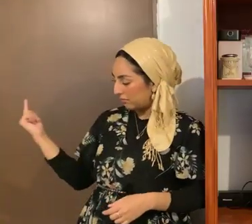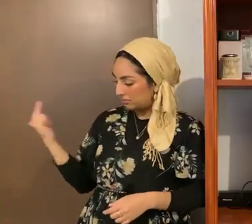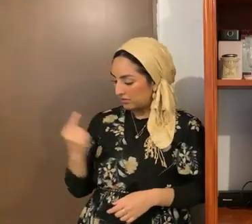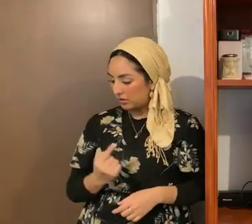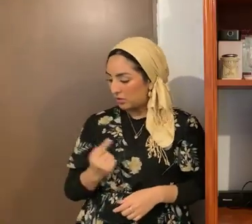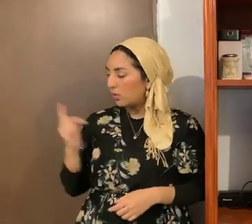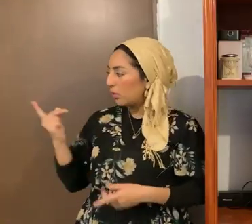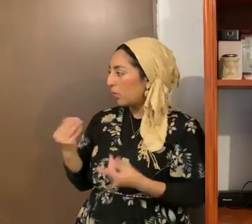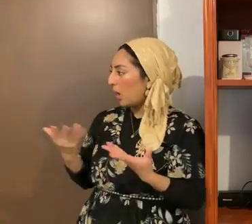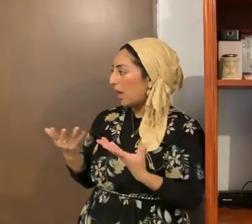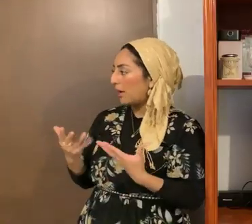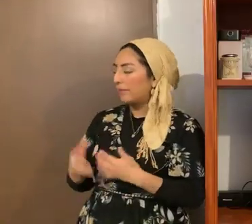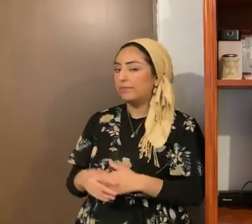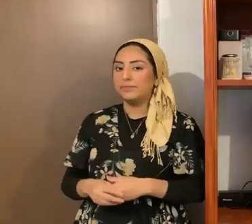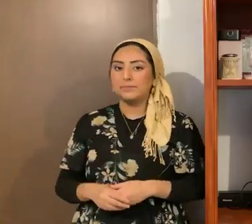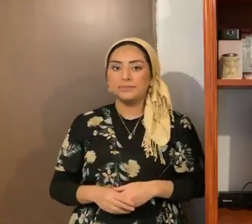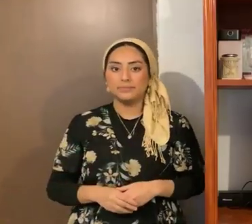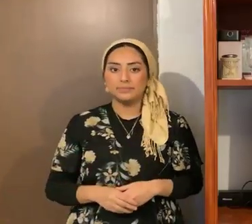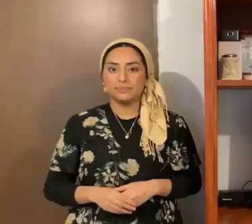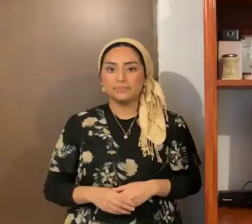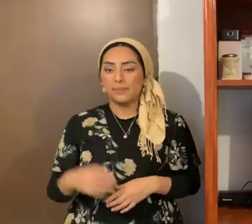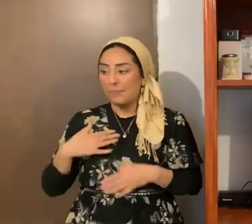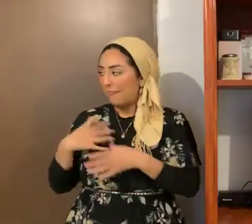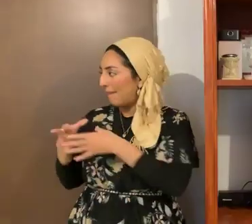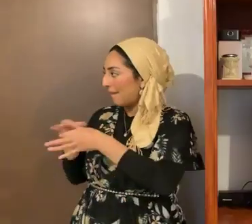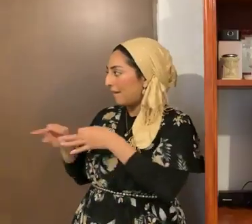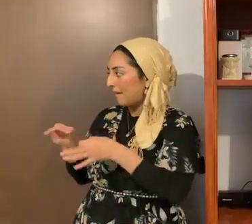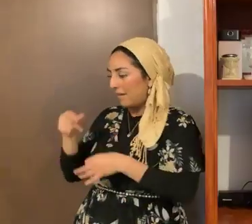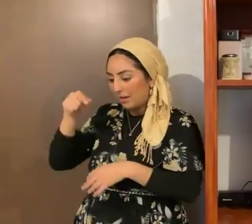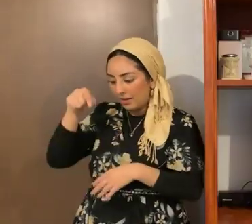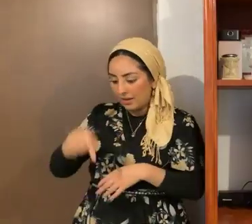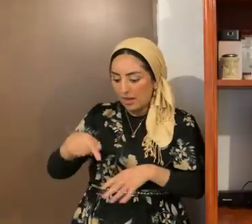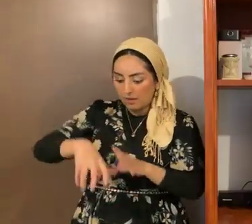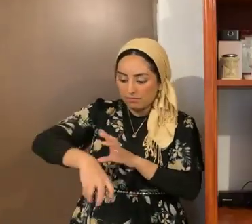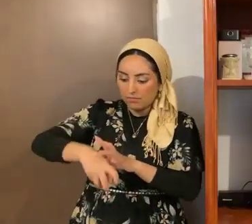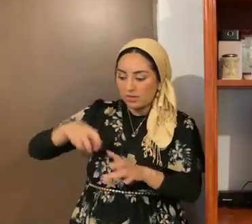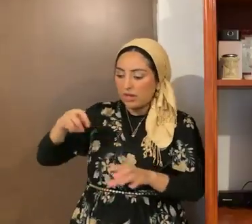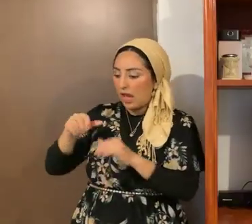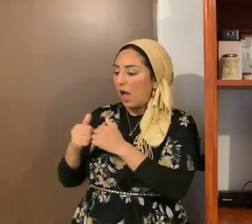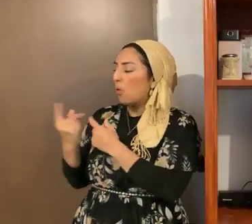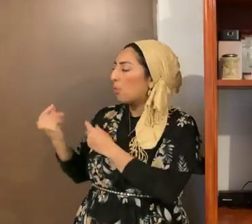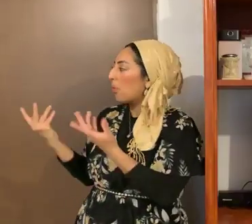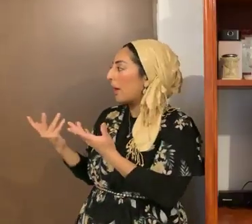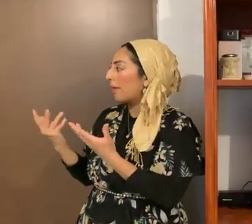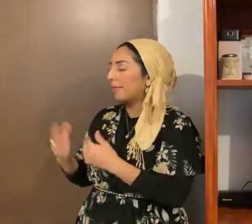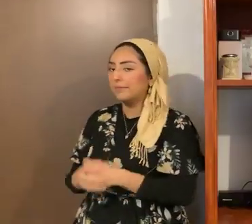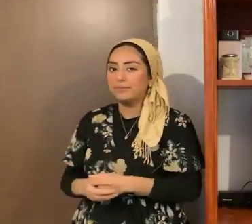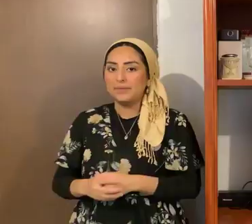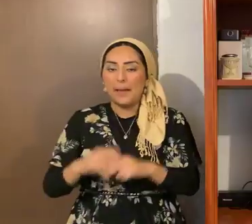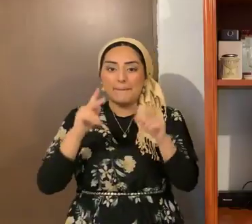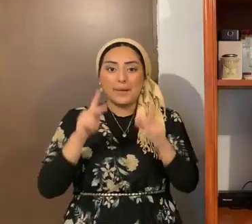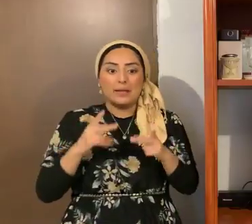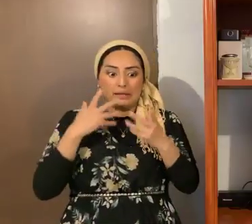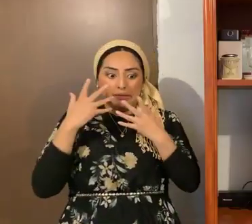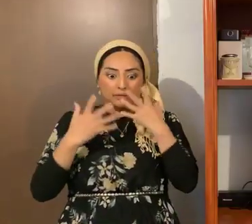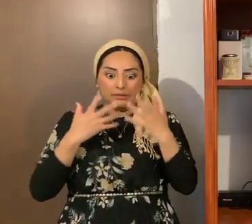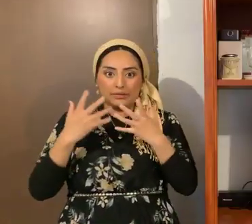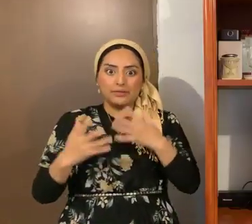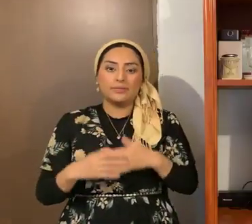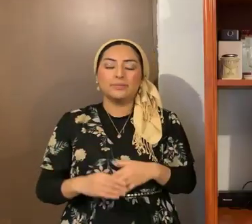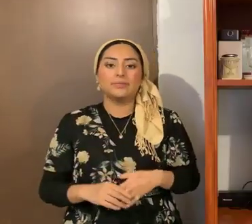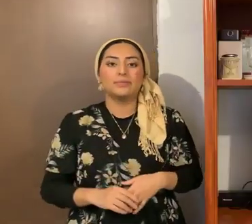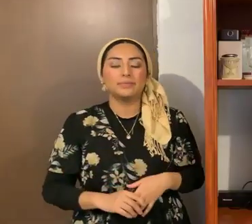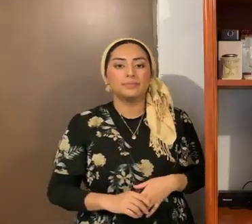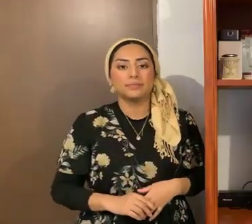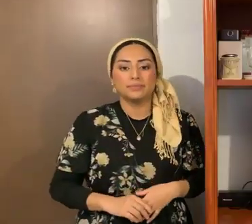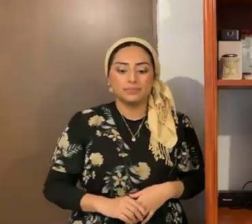haces? ¿Qué vas a hacer? Mira, allá abajo hay un tumor. ¿Cómo lo vas a sacar? No, el ancho quedó en ridículo